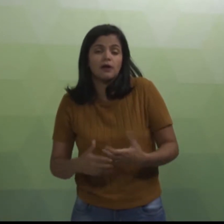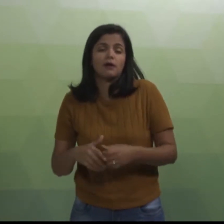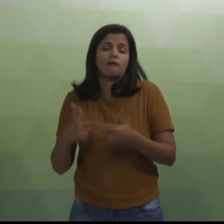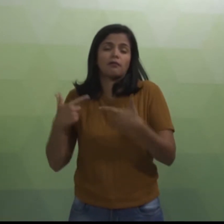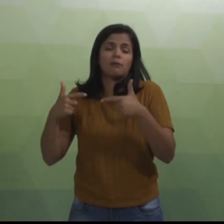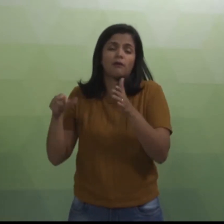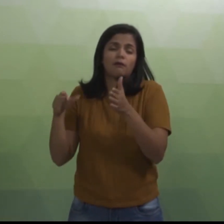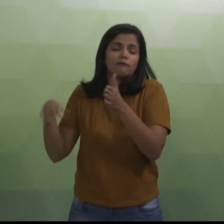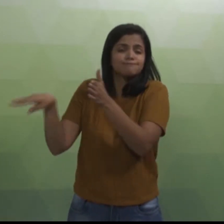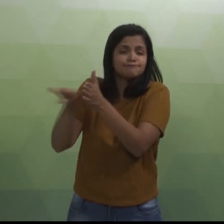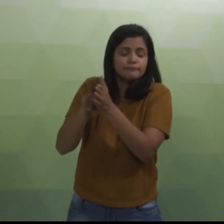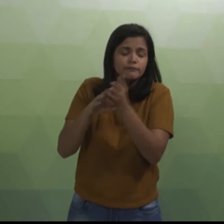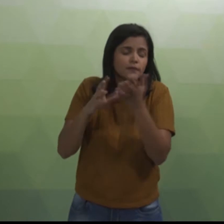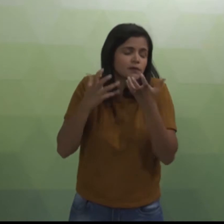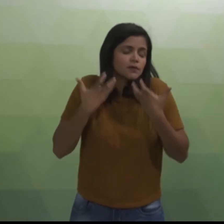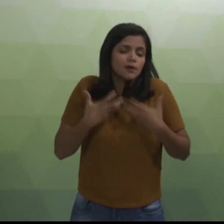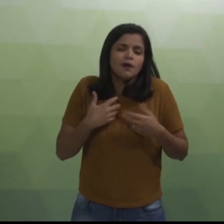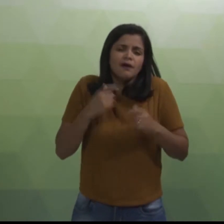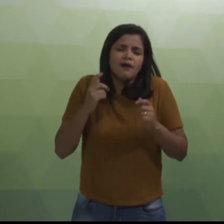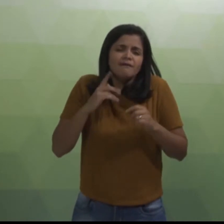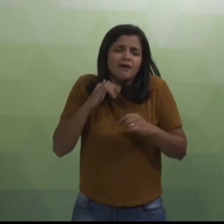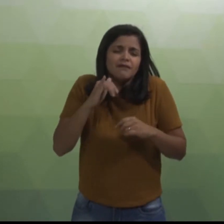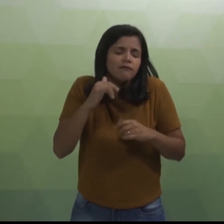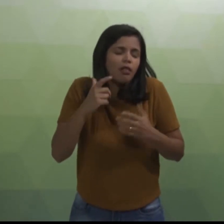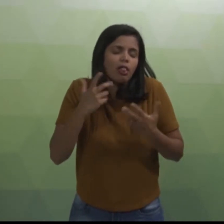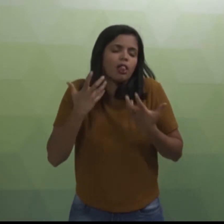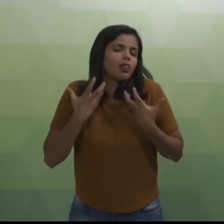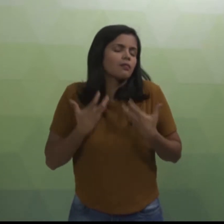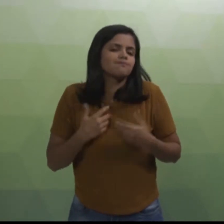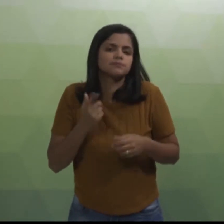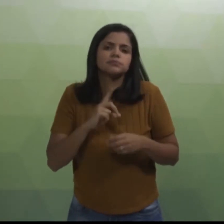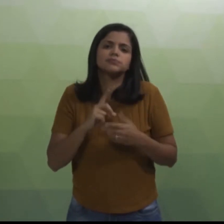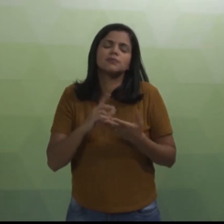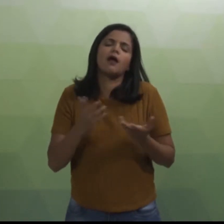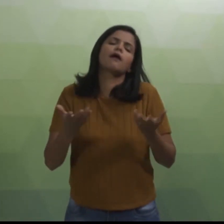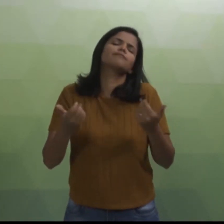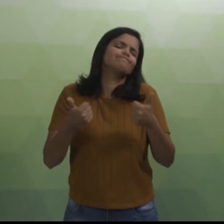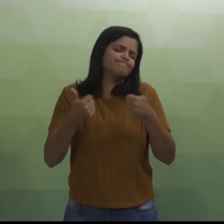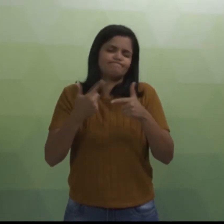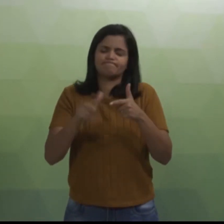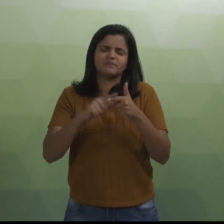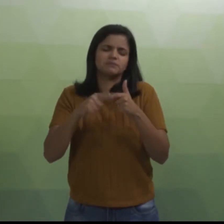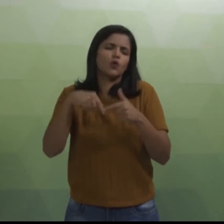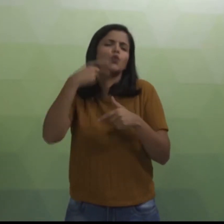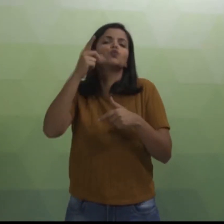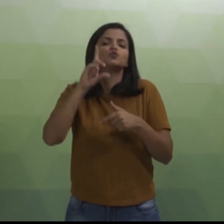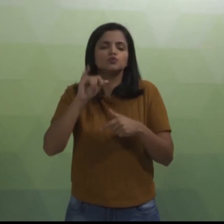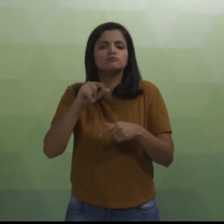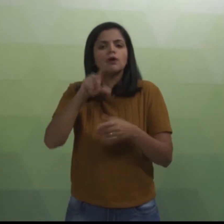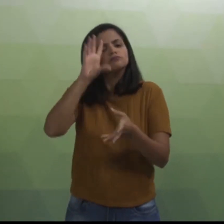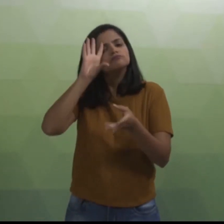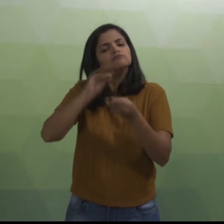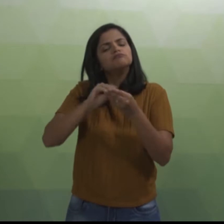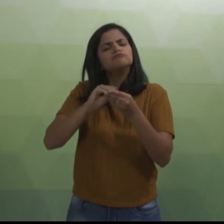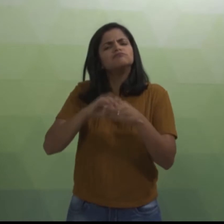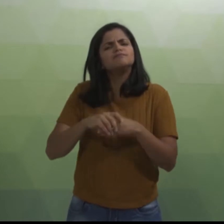estou cansada. Não passei ali. Não há problema. Percebam essa